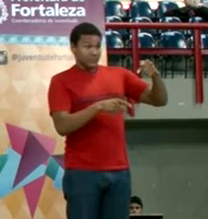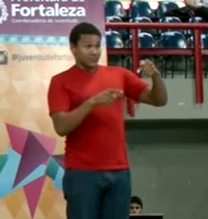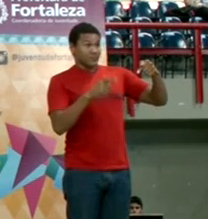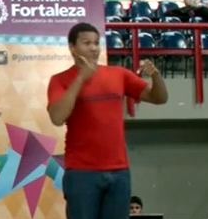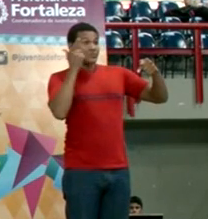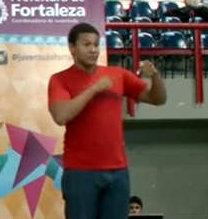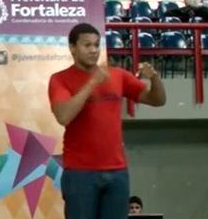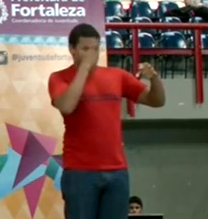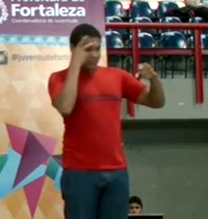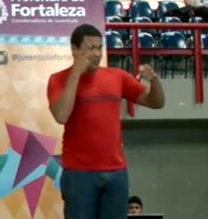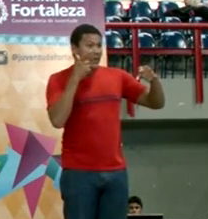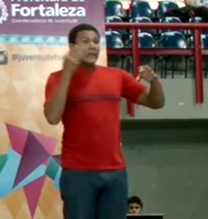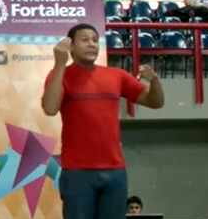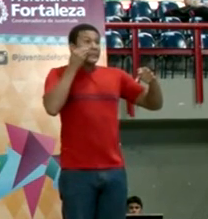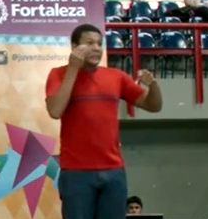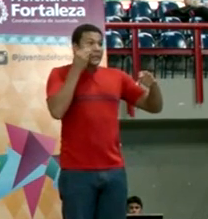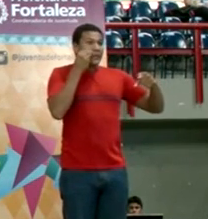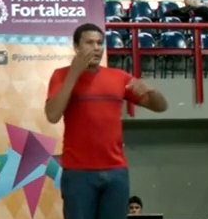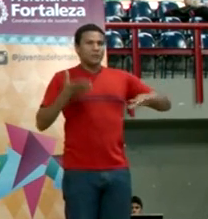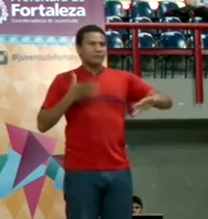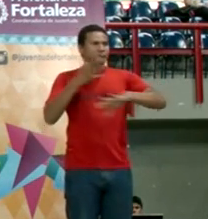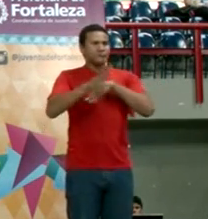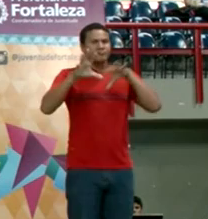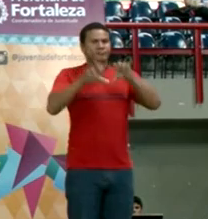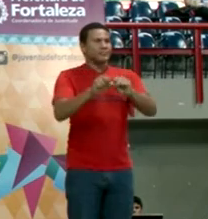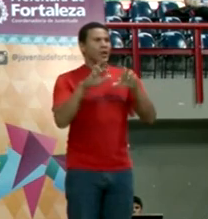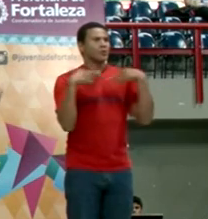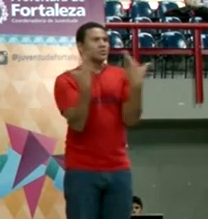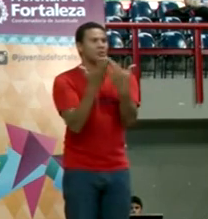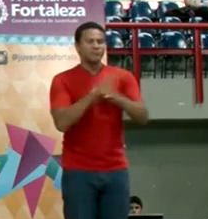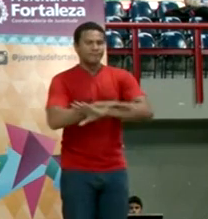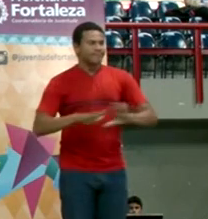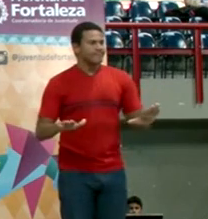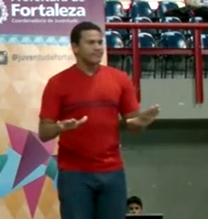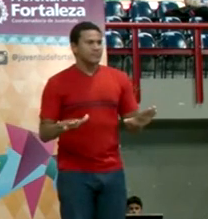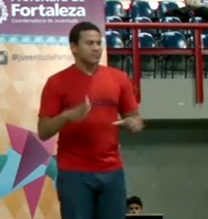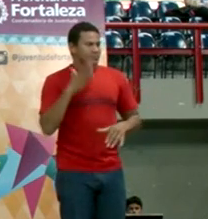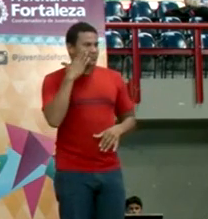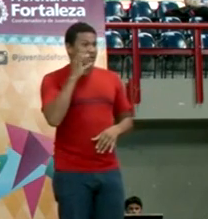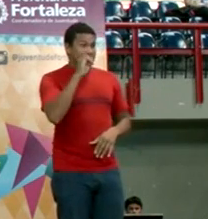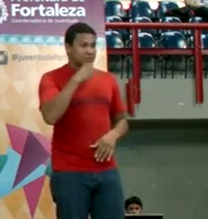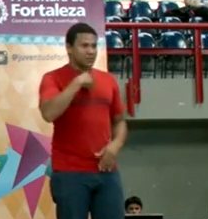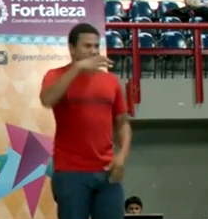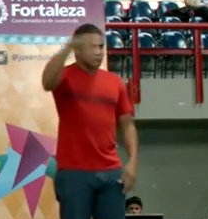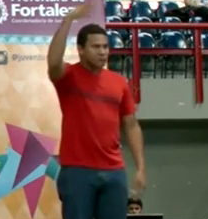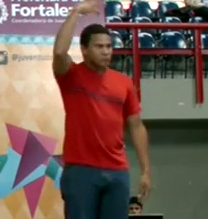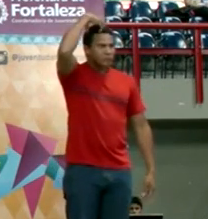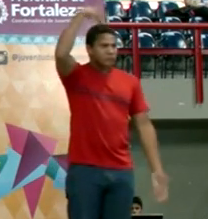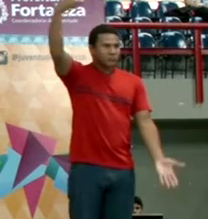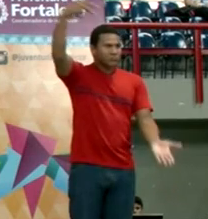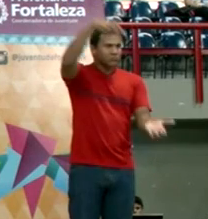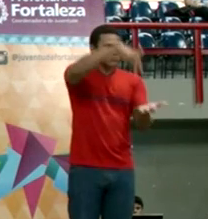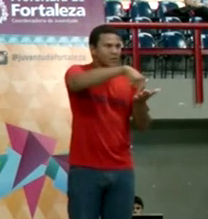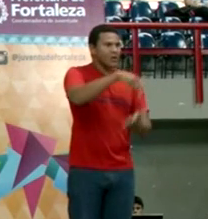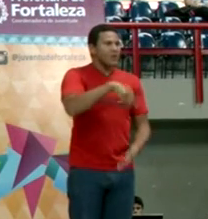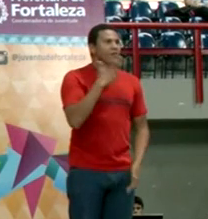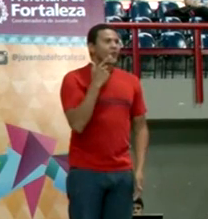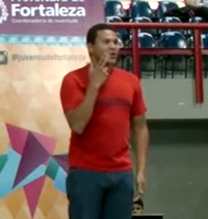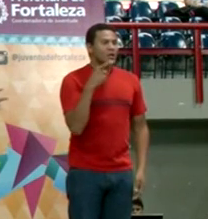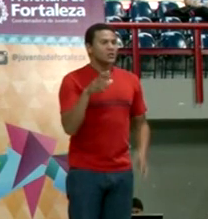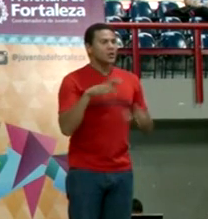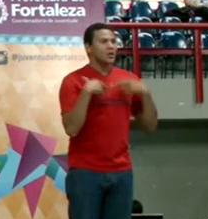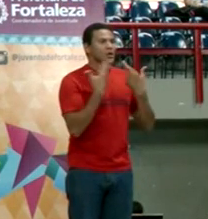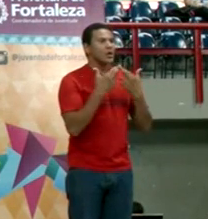tentar fazer alguma coisa para a reunião da Áustria dar errado. Se um rei viesse à fortaleza fazer